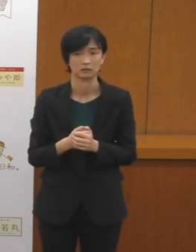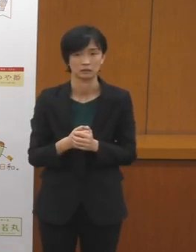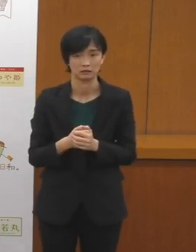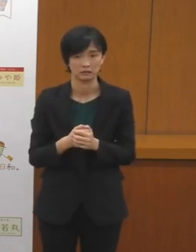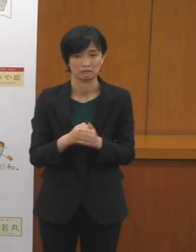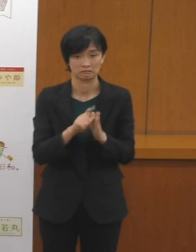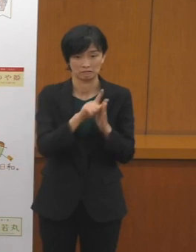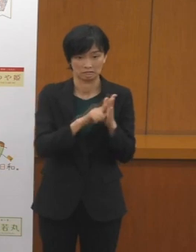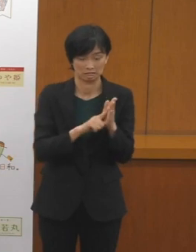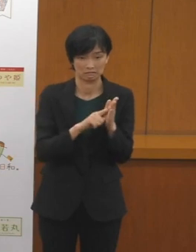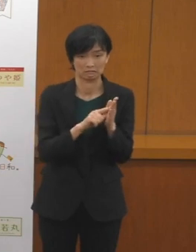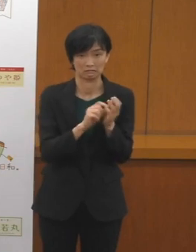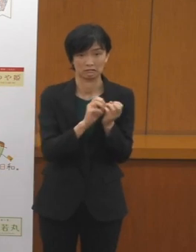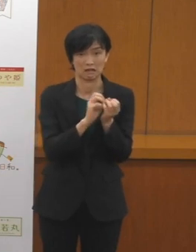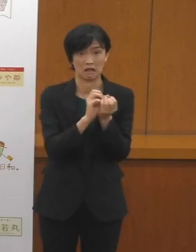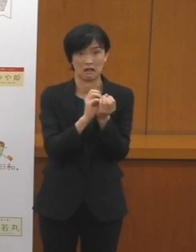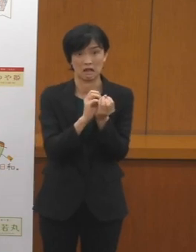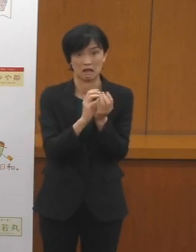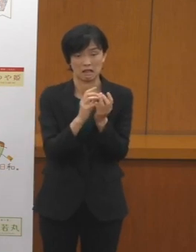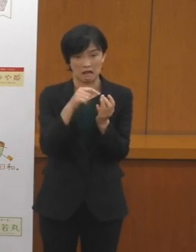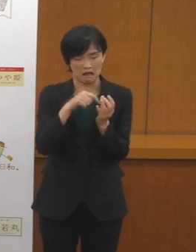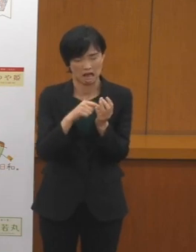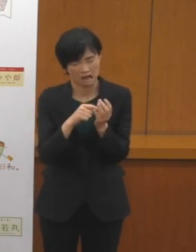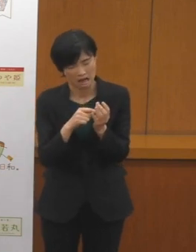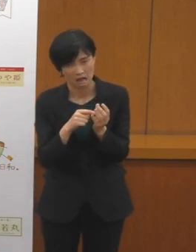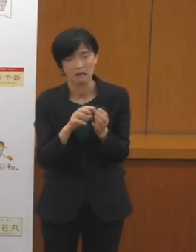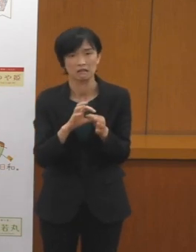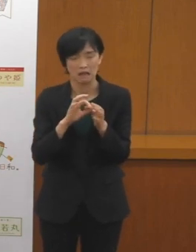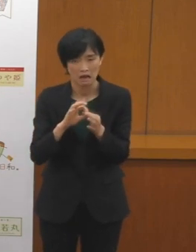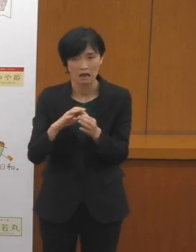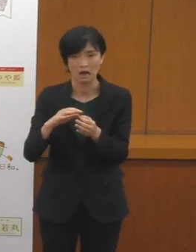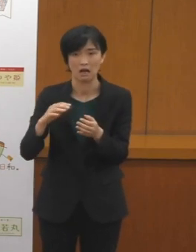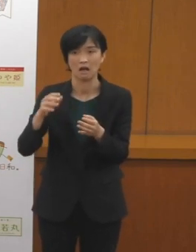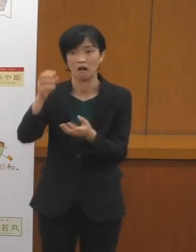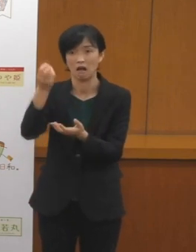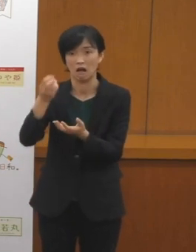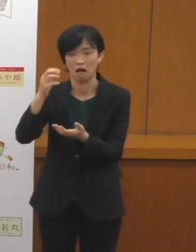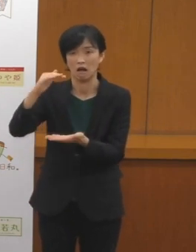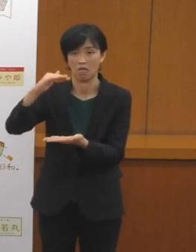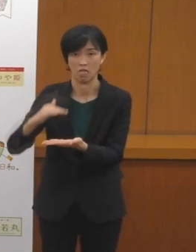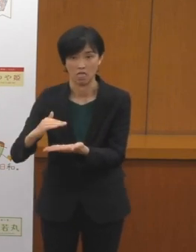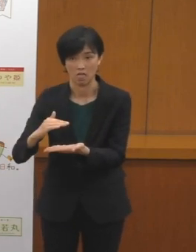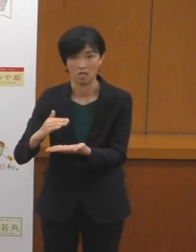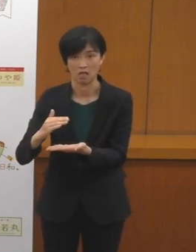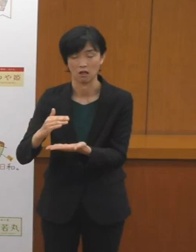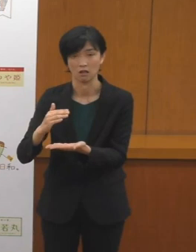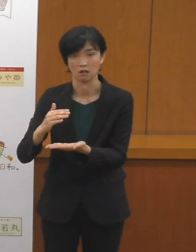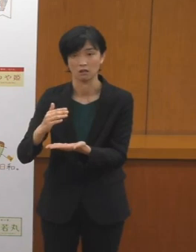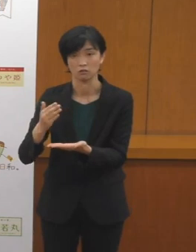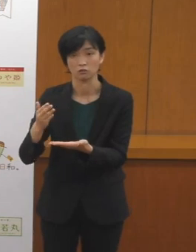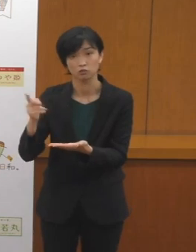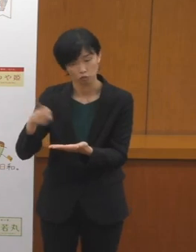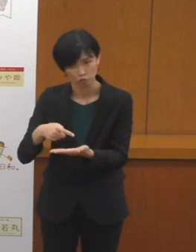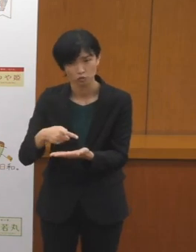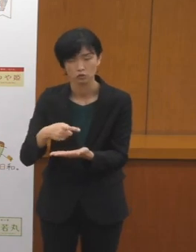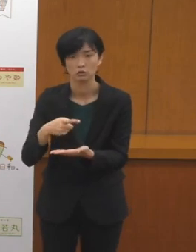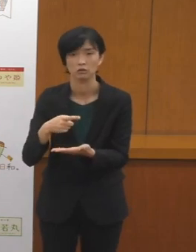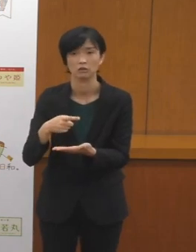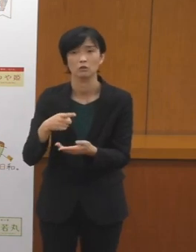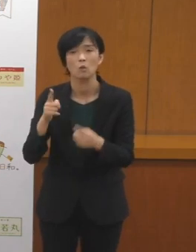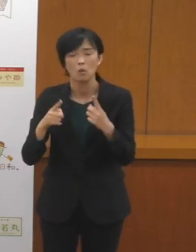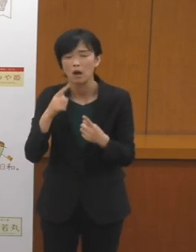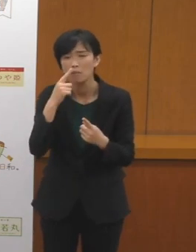担当にもしっかり聞いてみたいと思いますしこの後ちょっとあの担当の方から聞いてもらいたい私